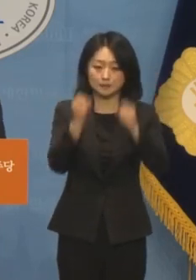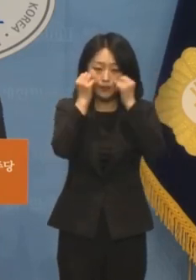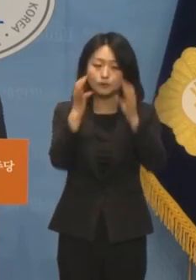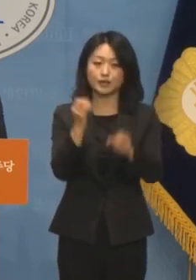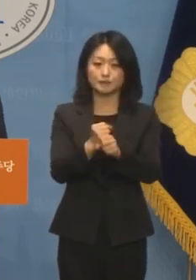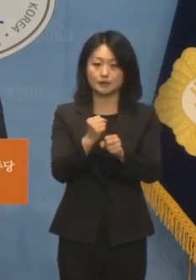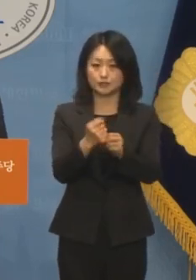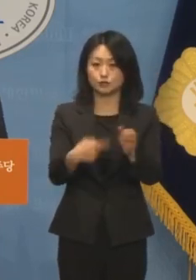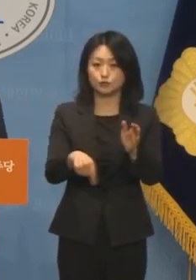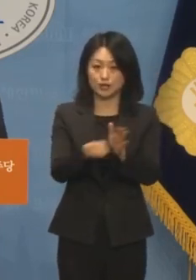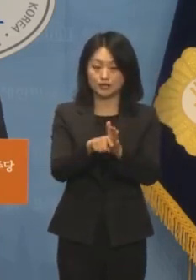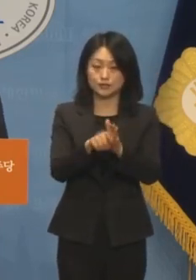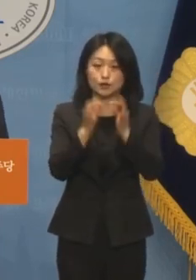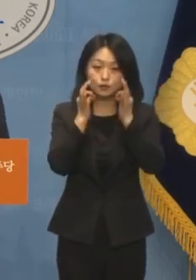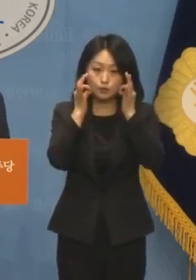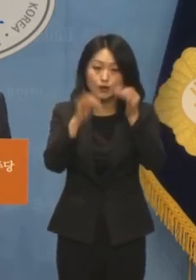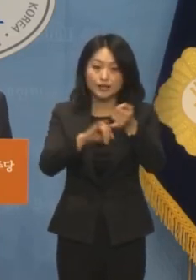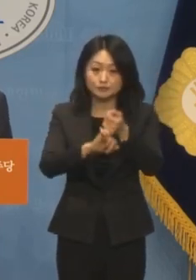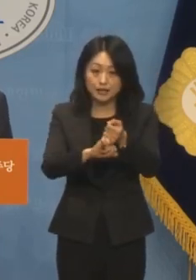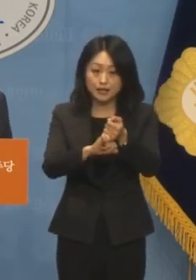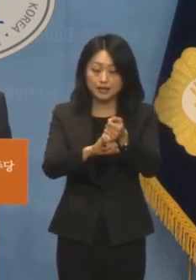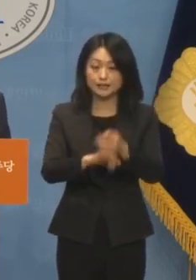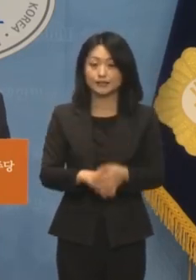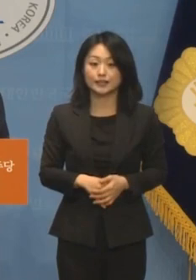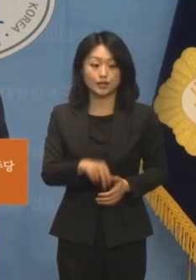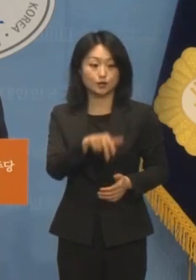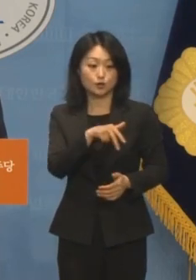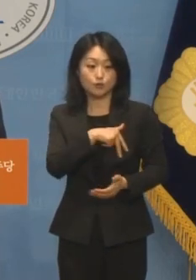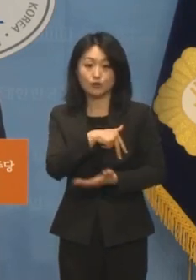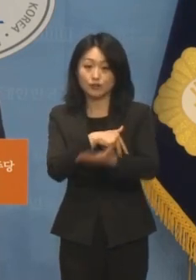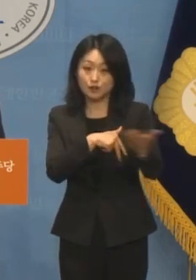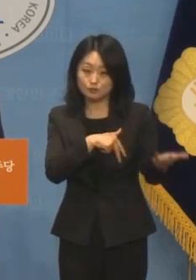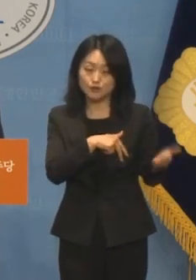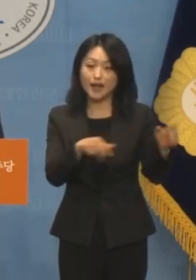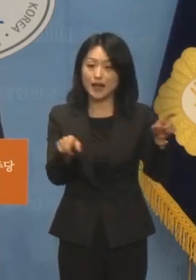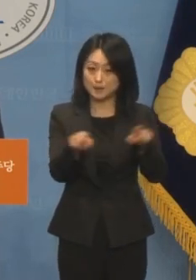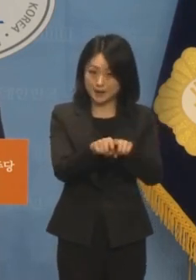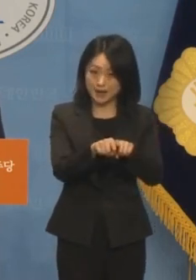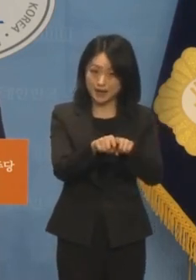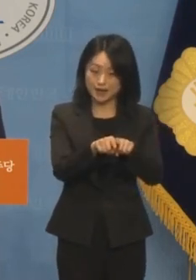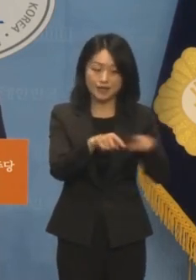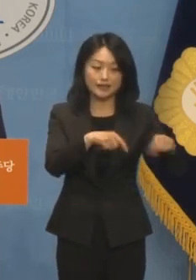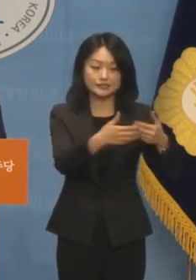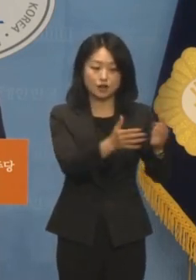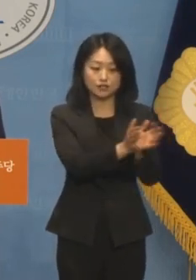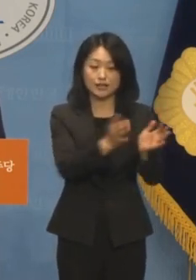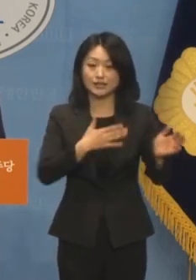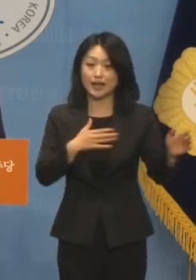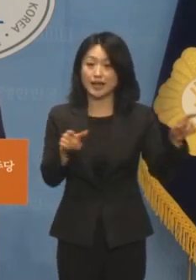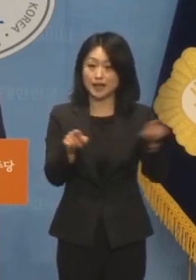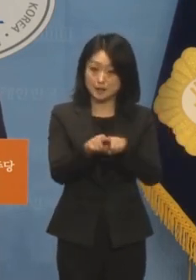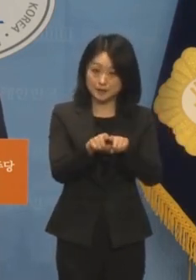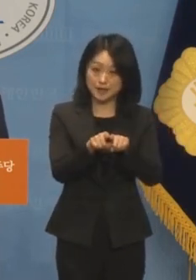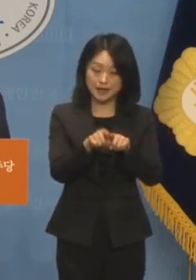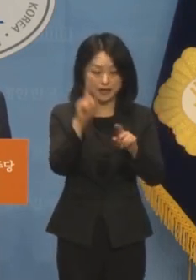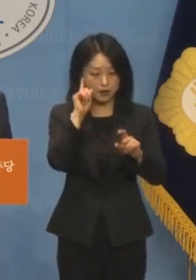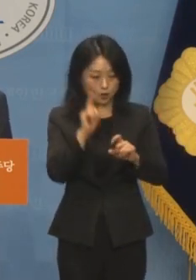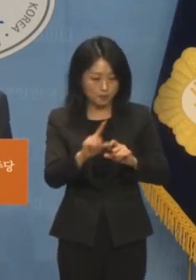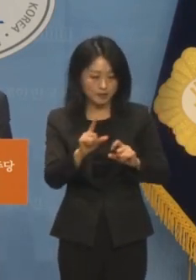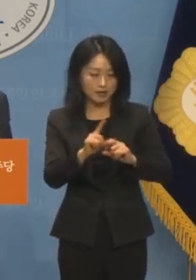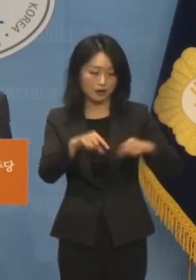수 있도록 이미 이 길을 가고 있는 여러 동료 정치인들과 정당들과 함께 치열하게